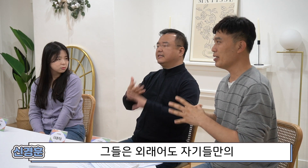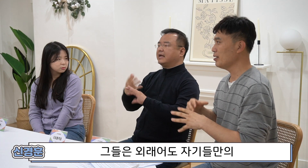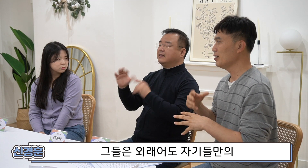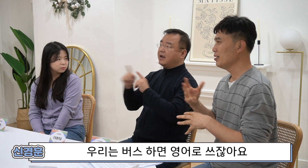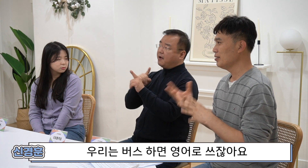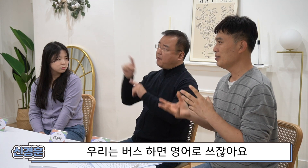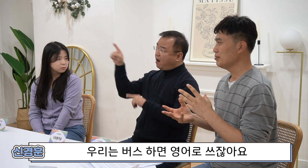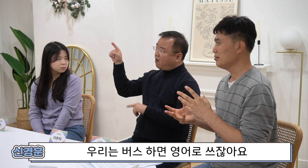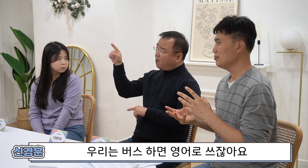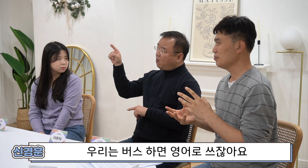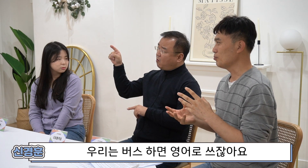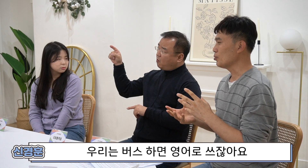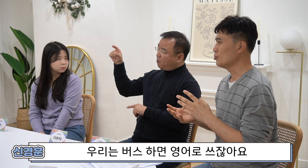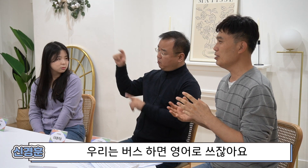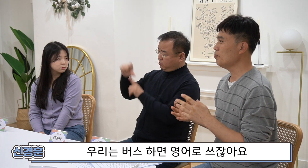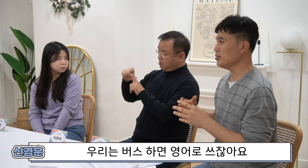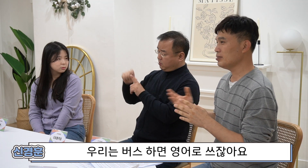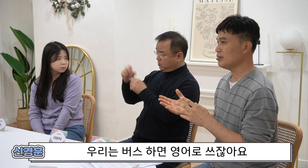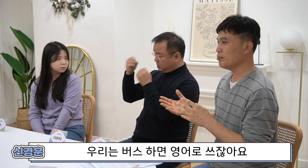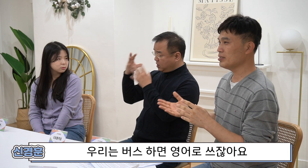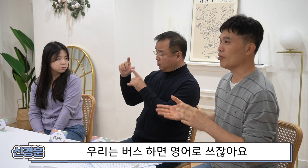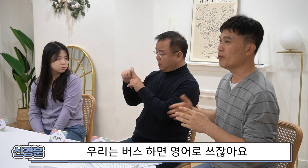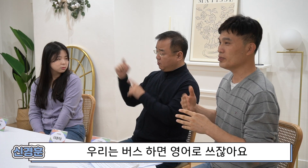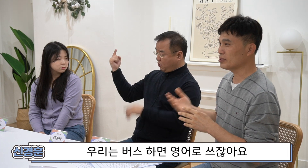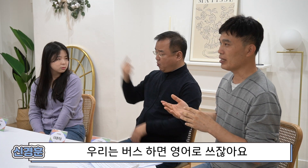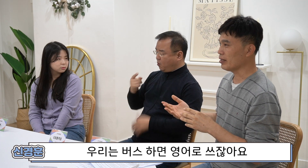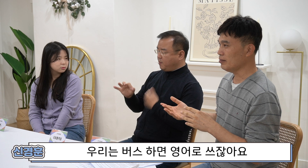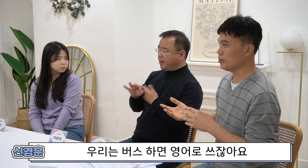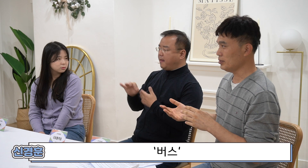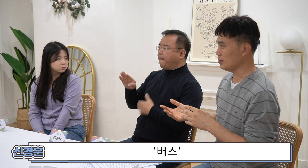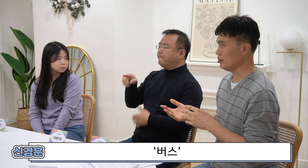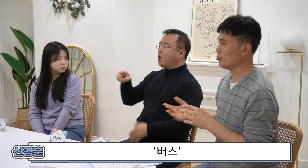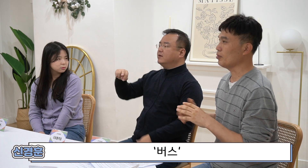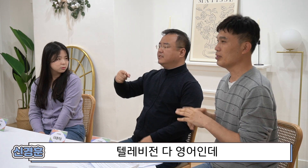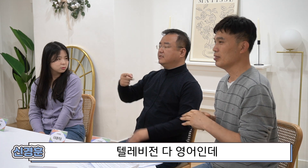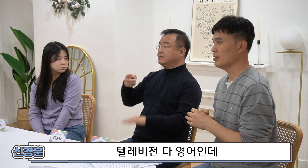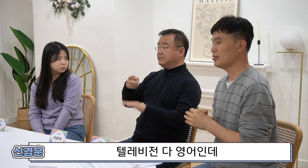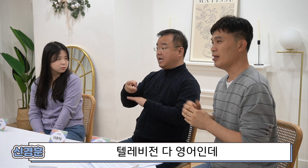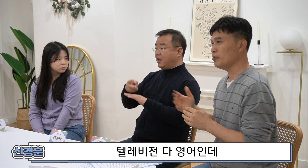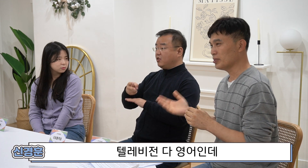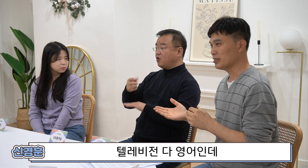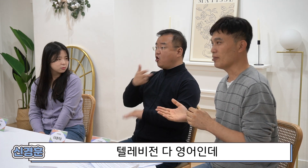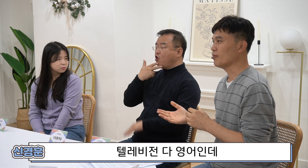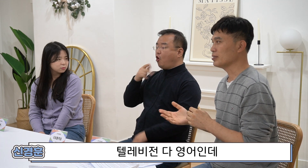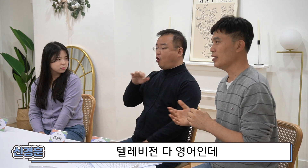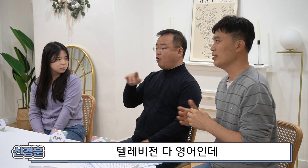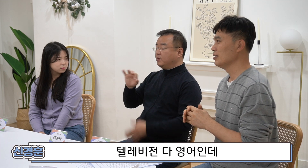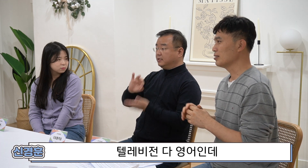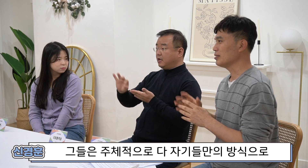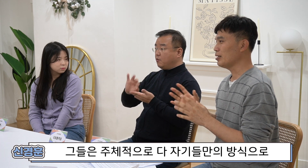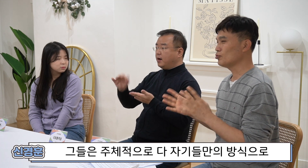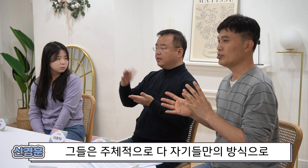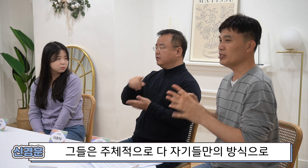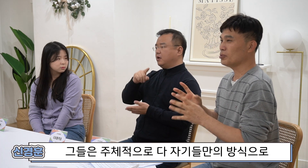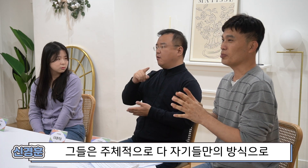자기들만의 우리는 버스 하면은 영어로 쓰잖아요. 버스 텔레비전 다 영어인데 그 사람 주체적으로